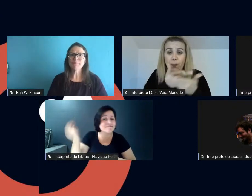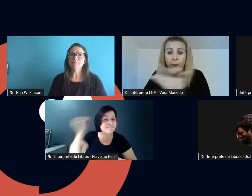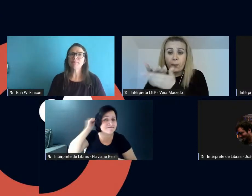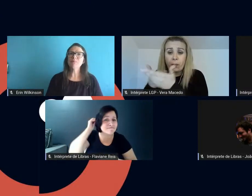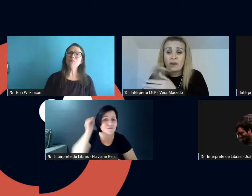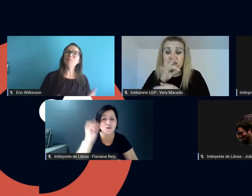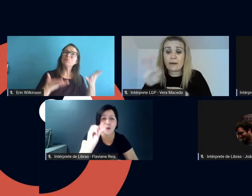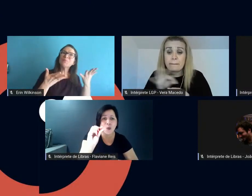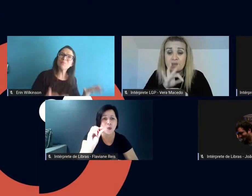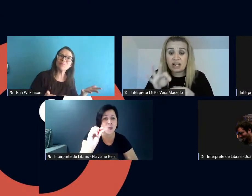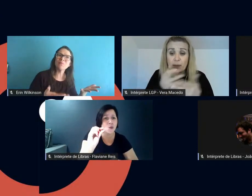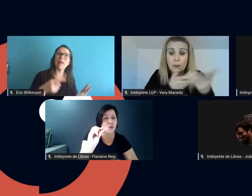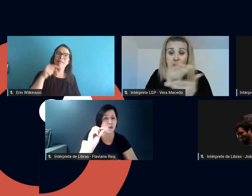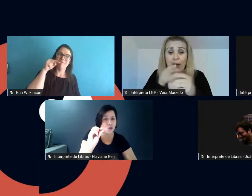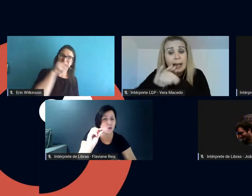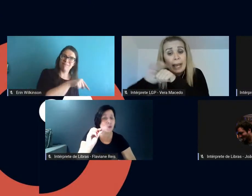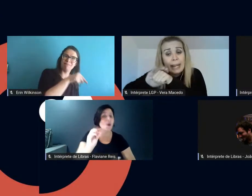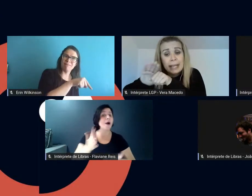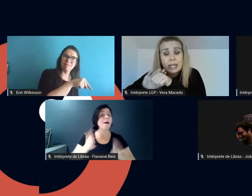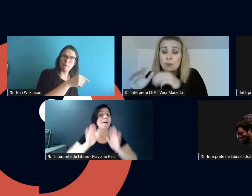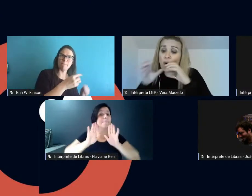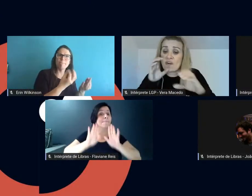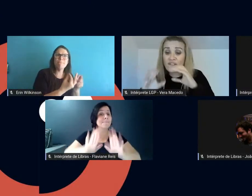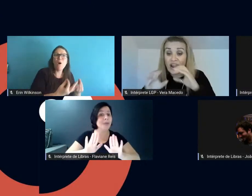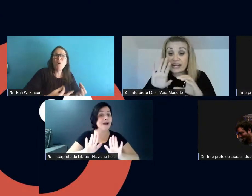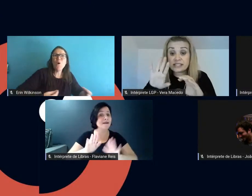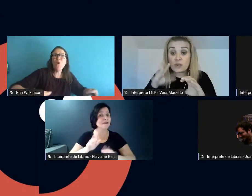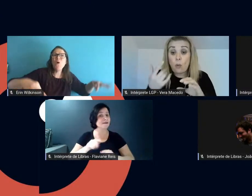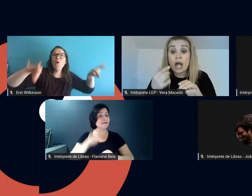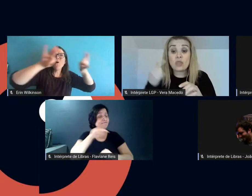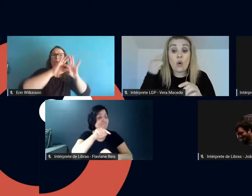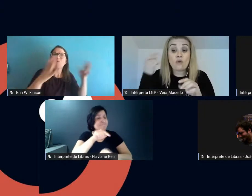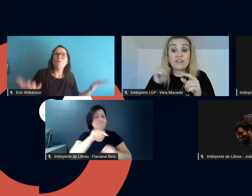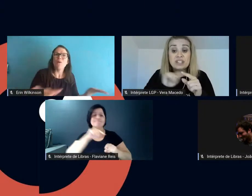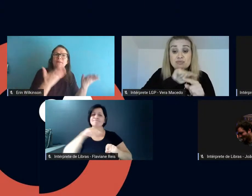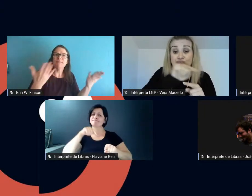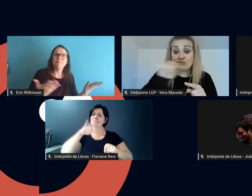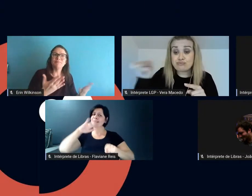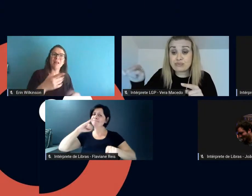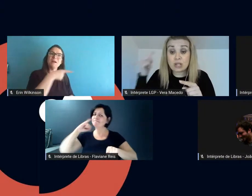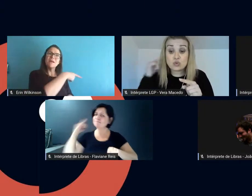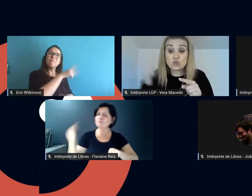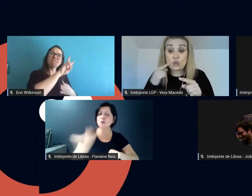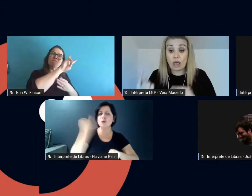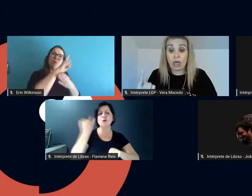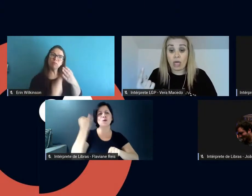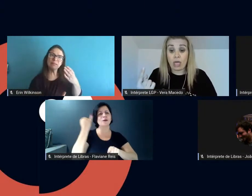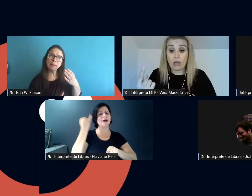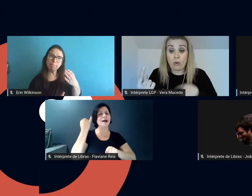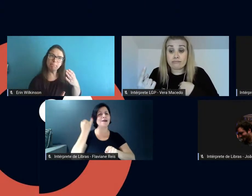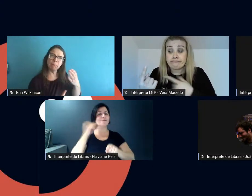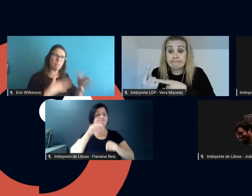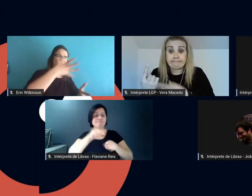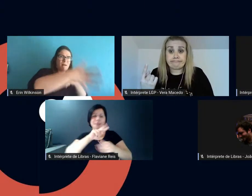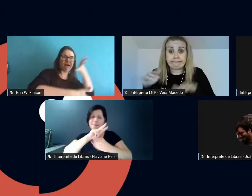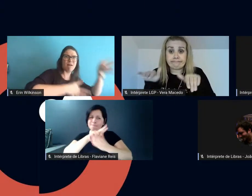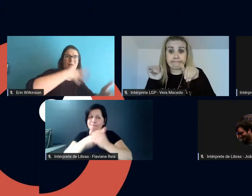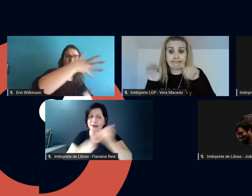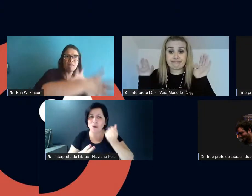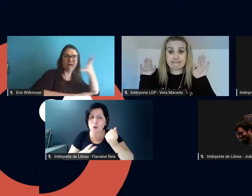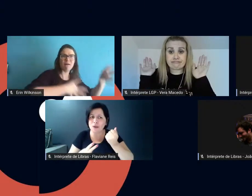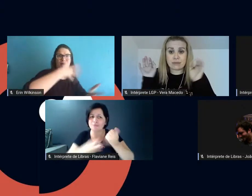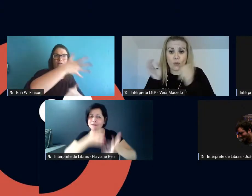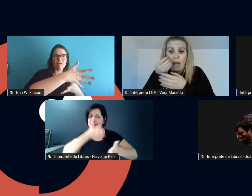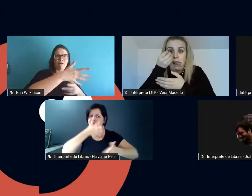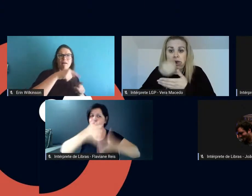família, de intercâmbio de carinho, de conversas, a pessoa surda, ela simplesmente é privada